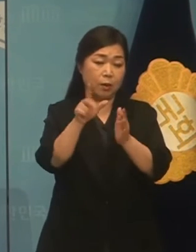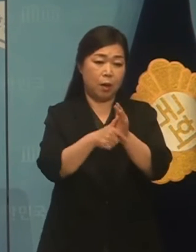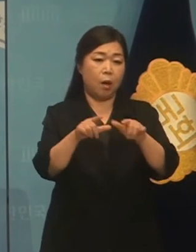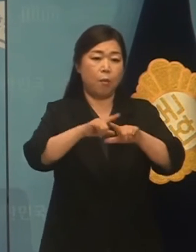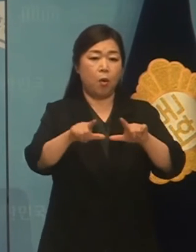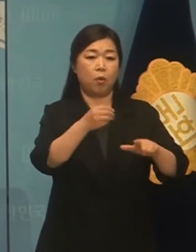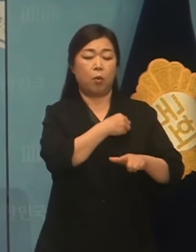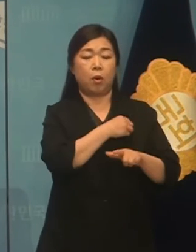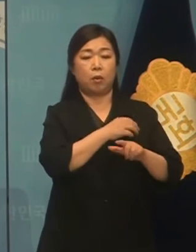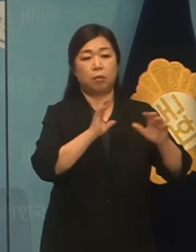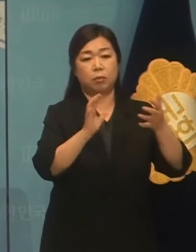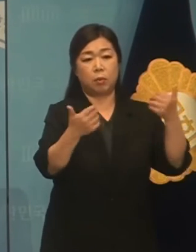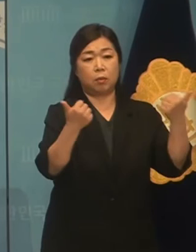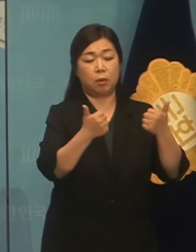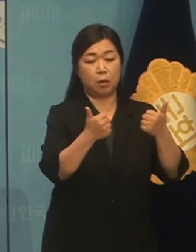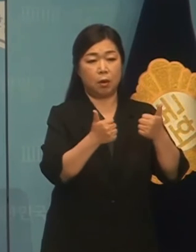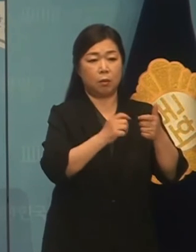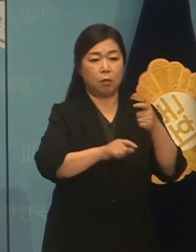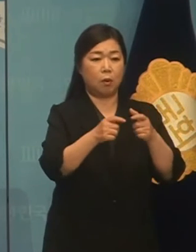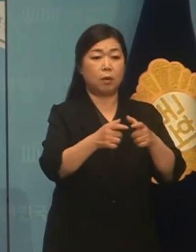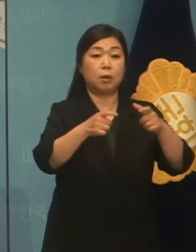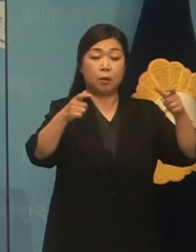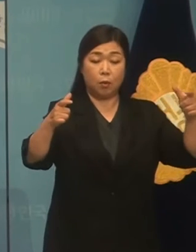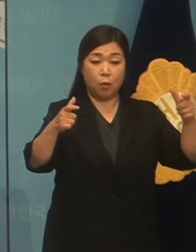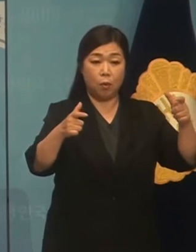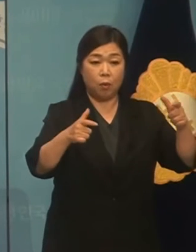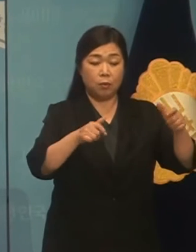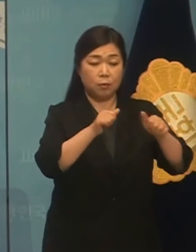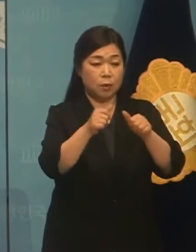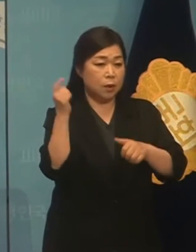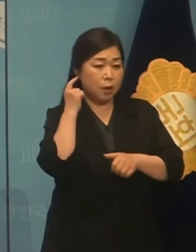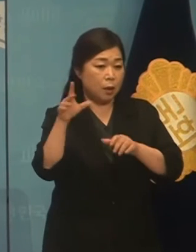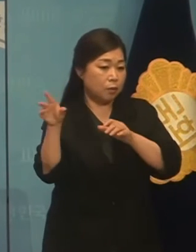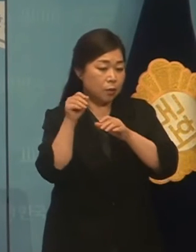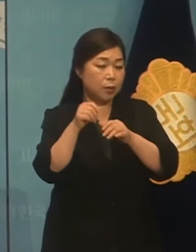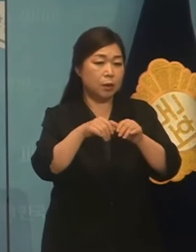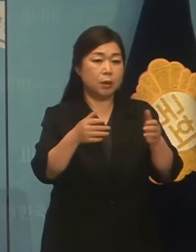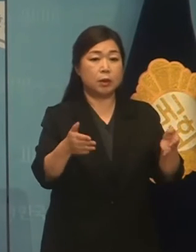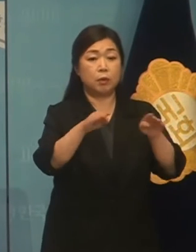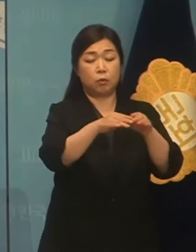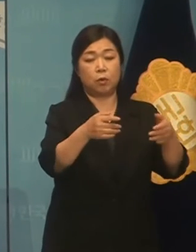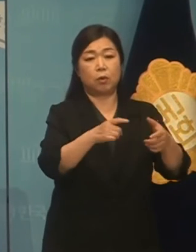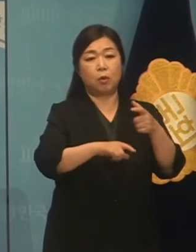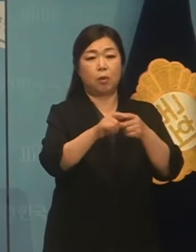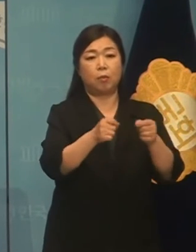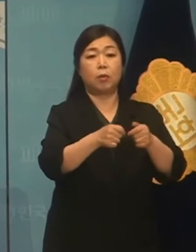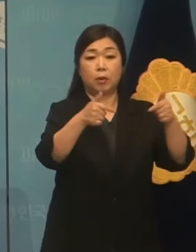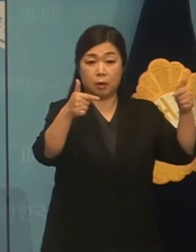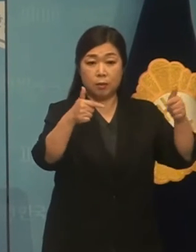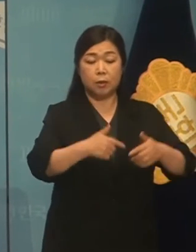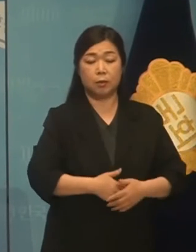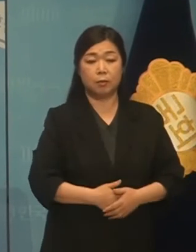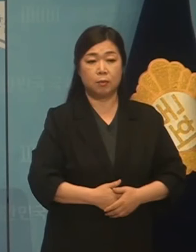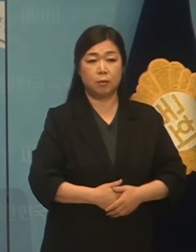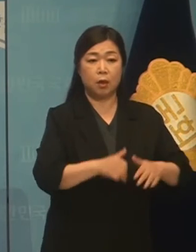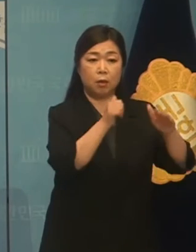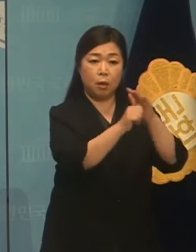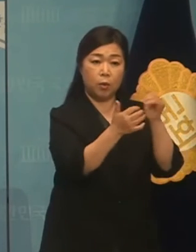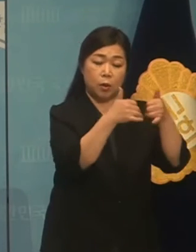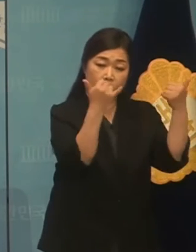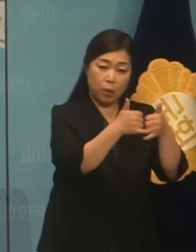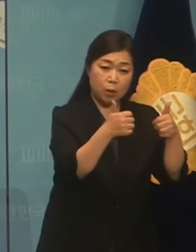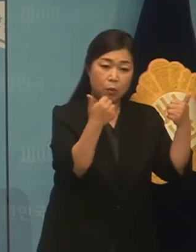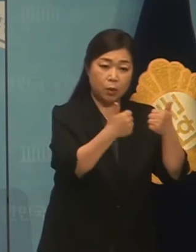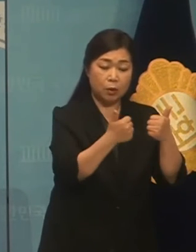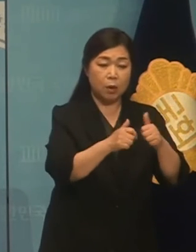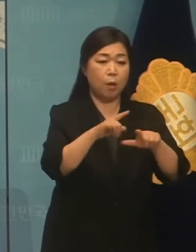토론을 활성화하고 당원 여론 수렴 기구를 확대하겠습니다. 당원 대표자 회의,